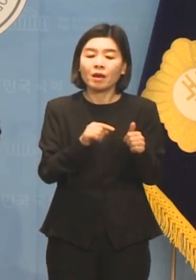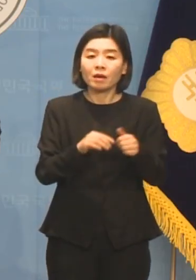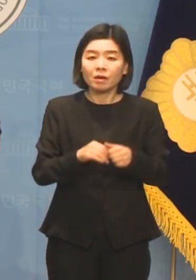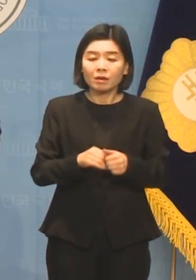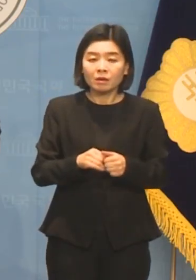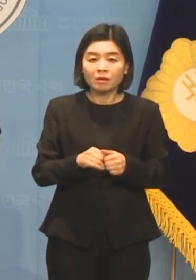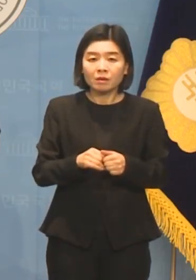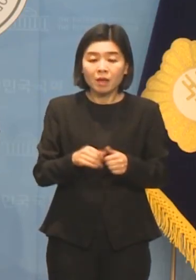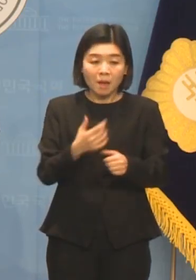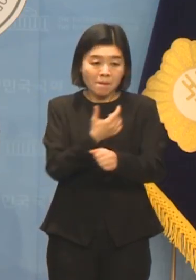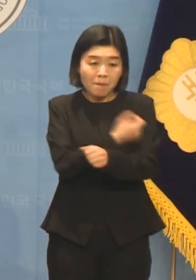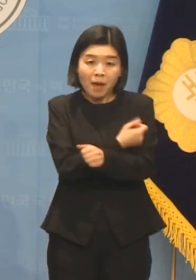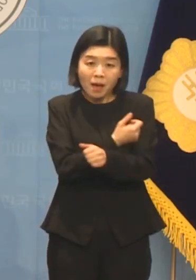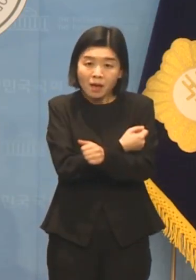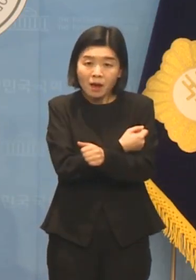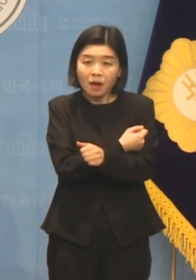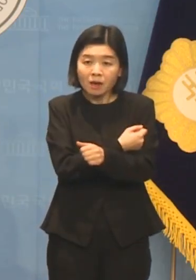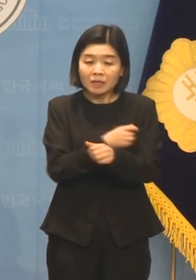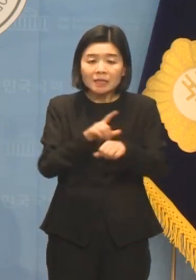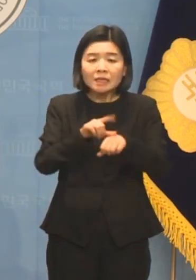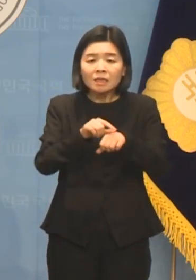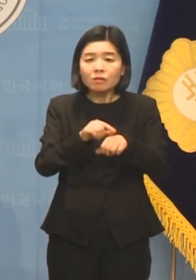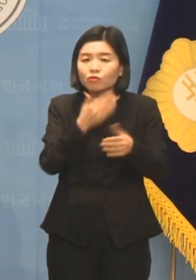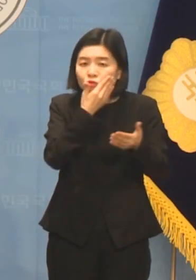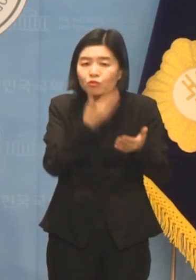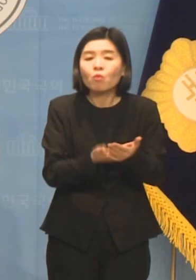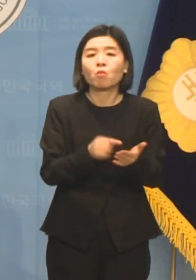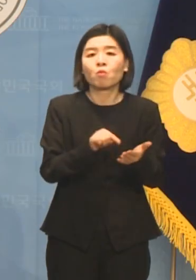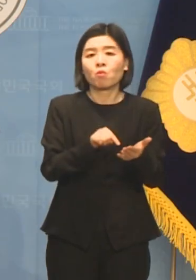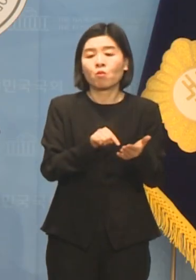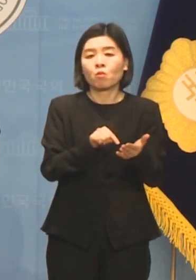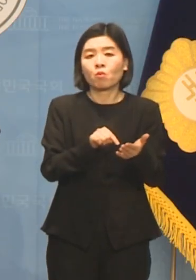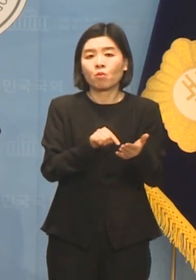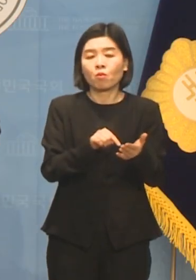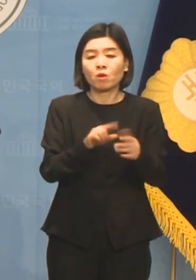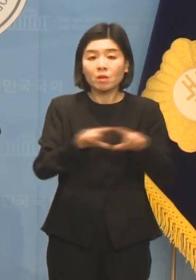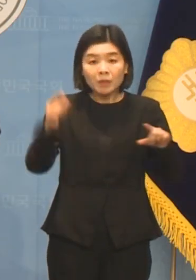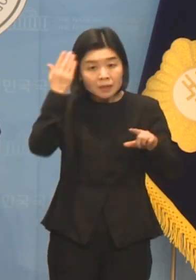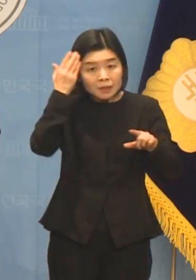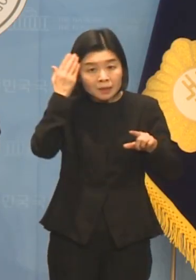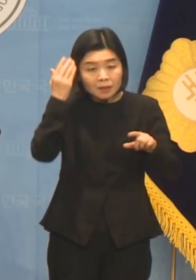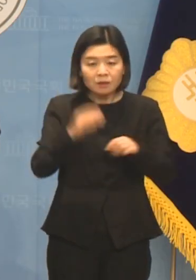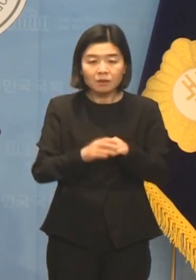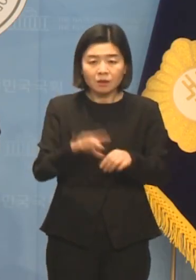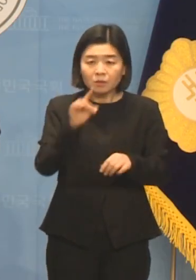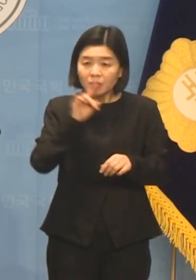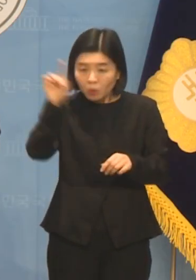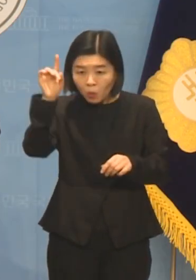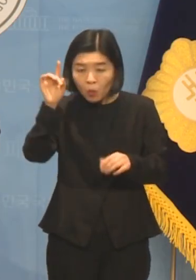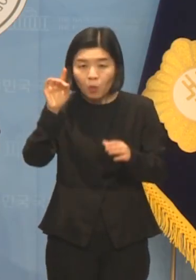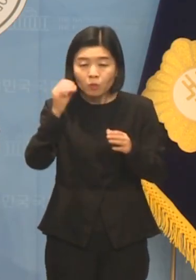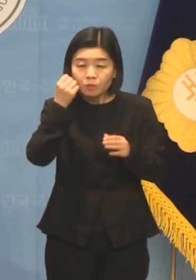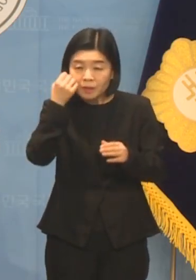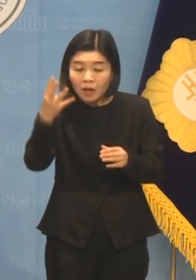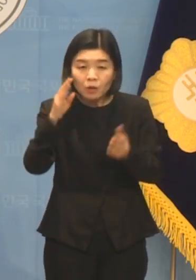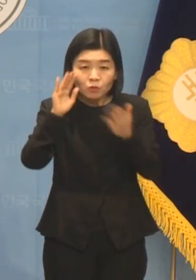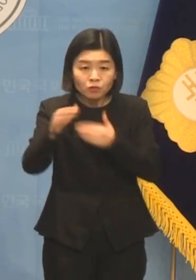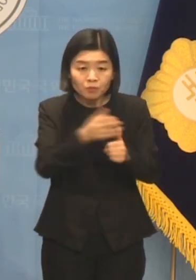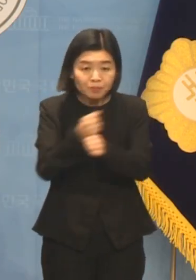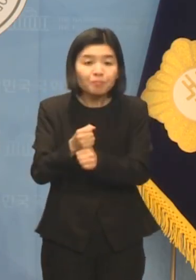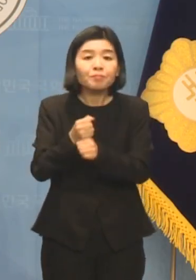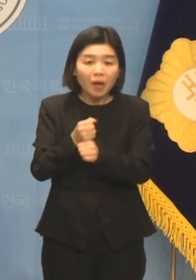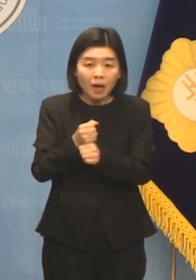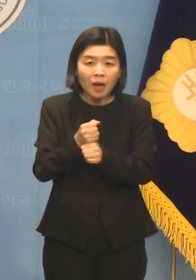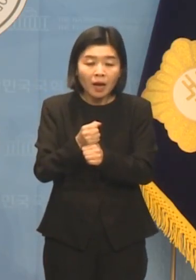마약 수사에서 시간이 중요하다는 것은 상식입니다. 최초 신고 이후 넉 달 만에 체포되어 간이시약